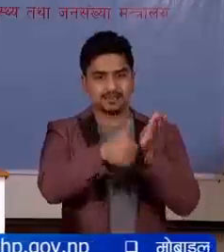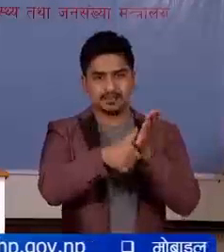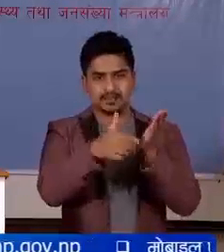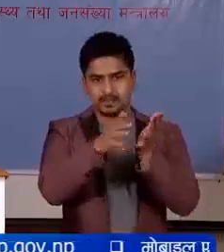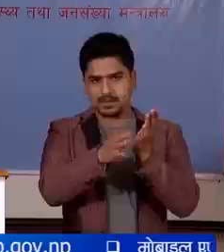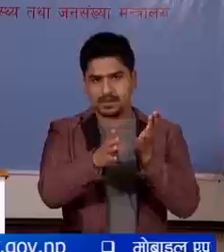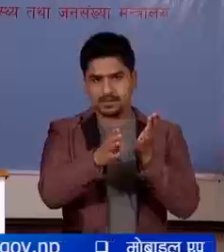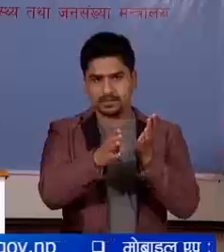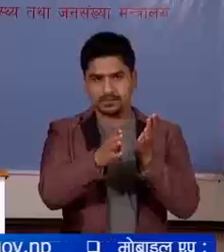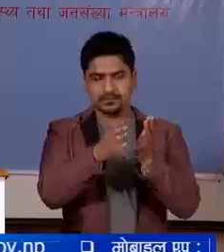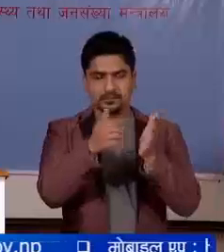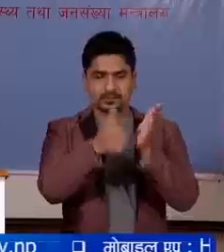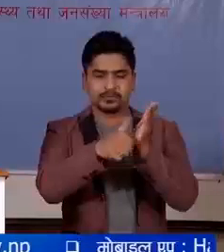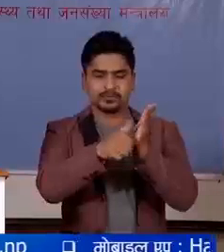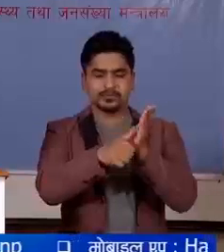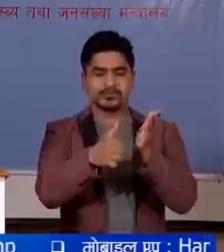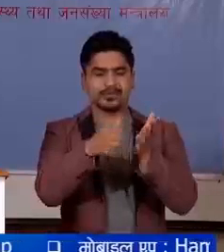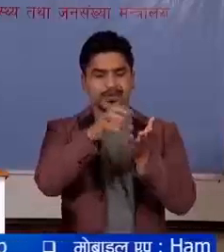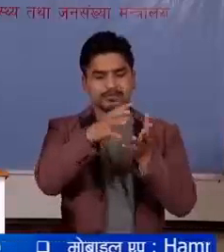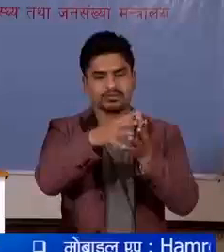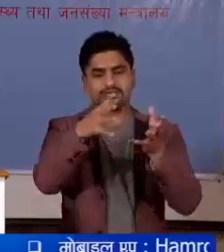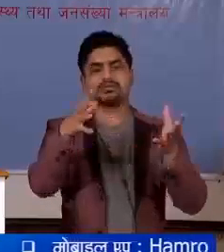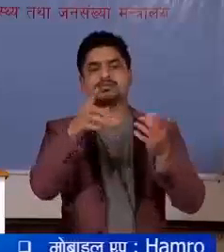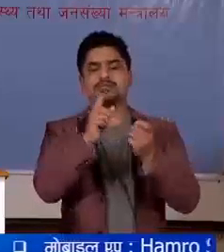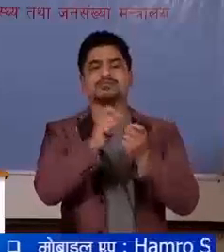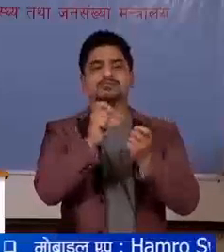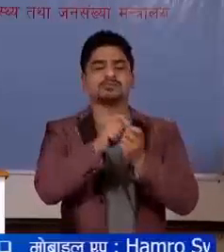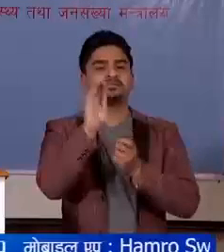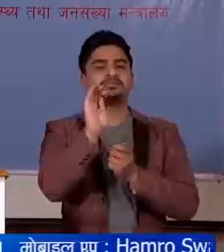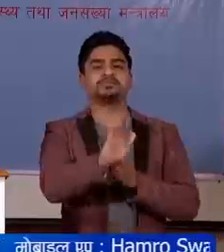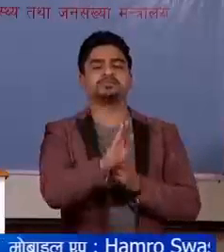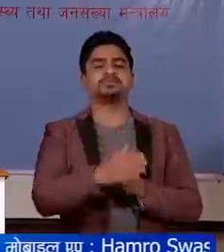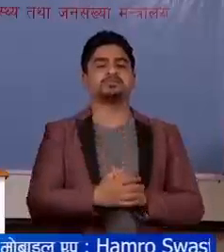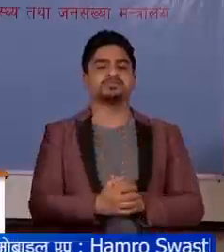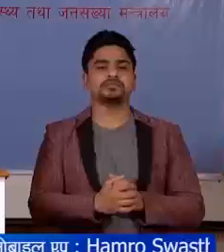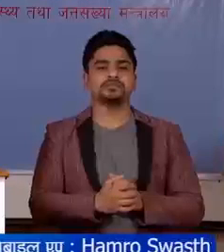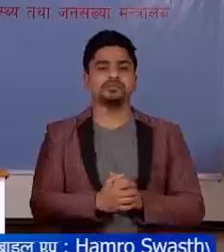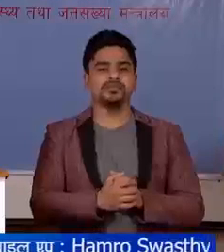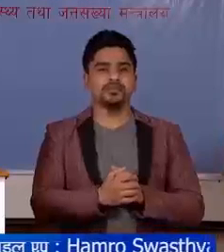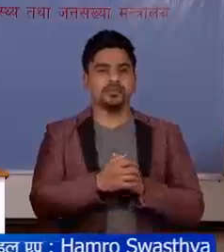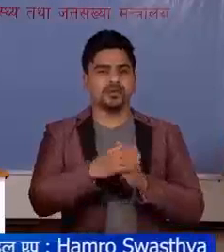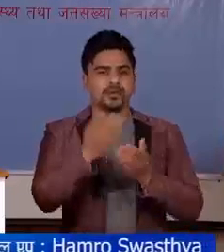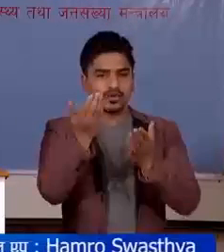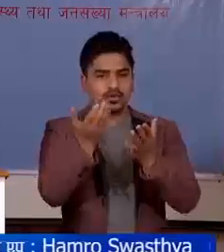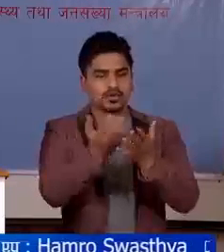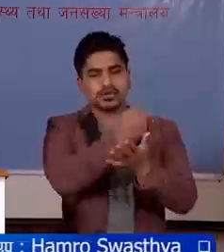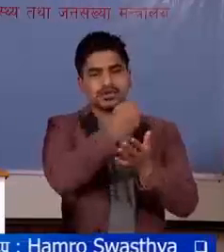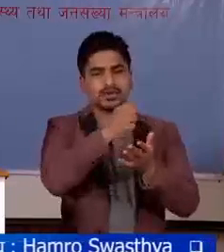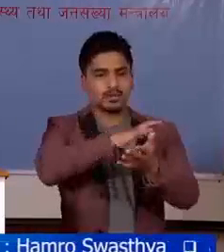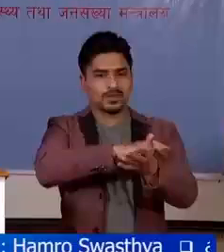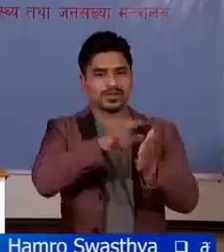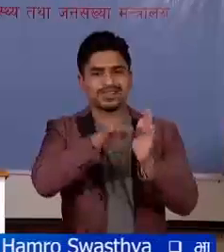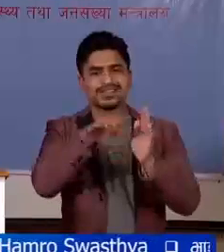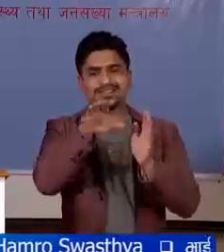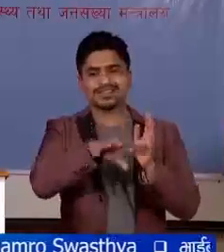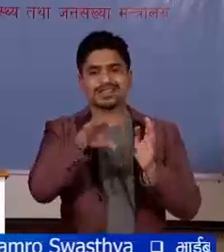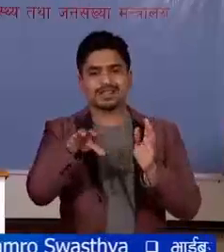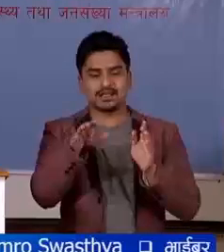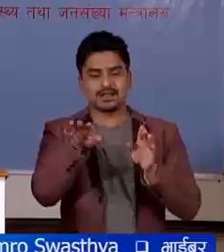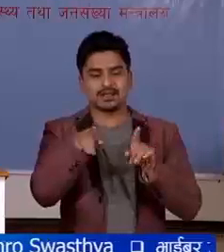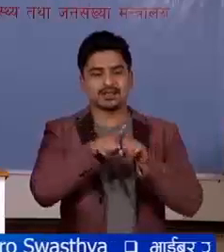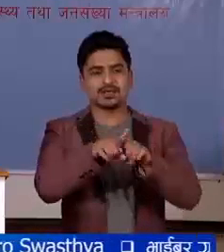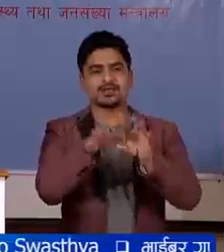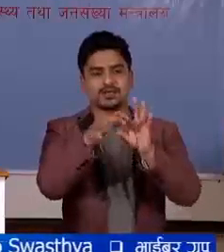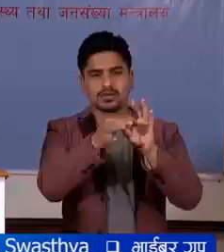बाट परिक्षेन को दायरालाई फराकिलो करना सक्योश संग प्रदेश साइस्थाने तवसंग समन्नोय गरने